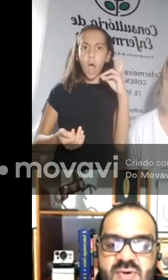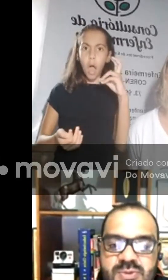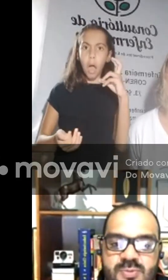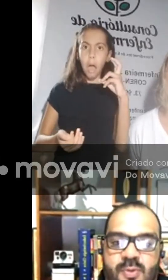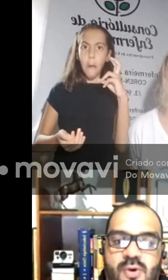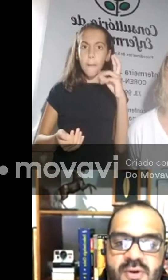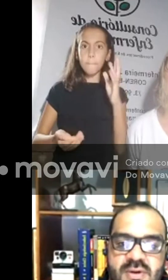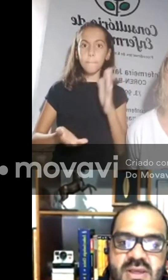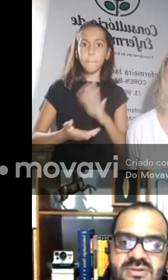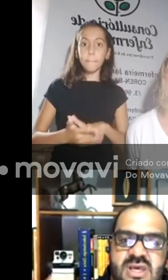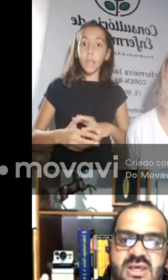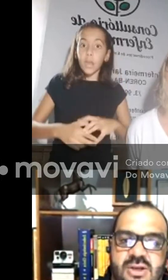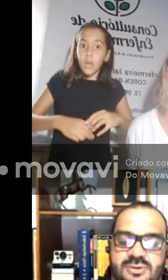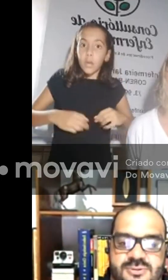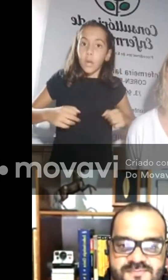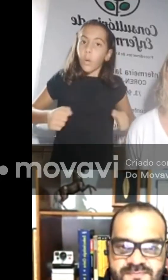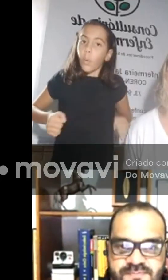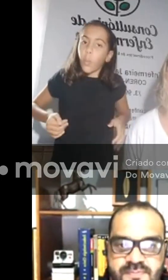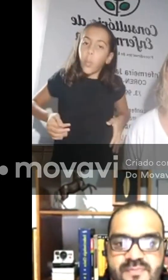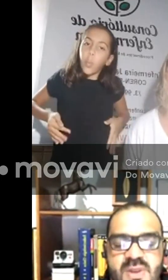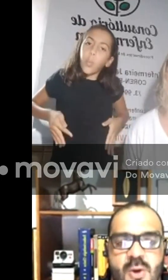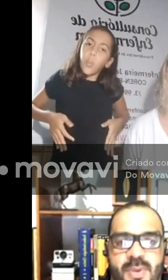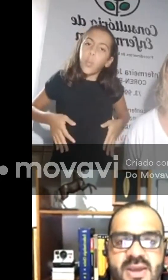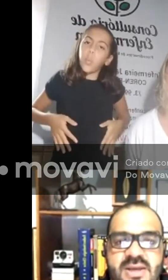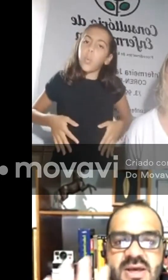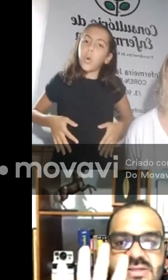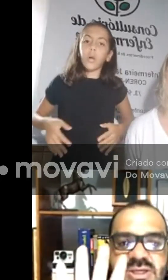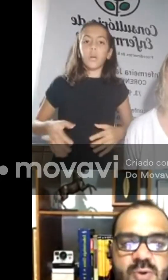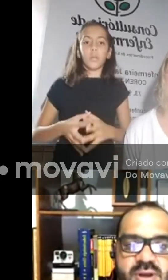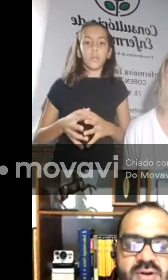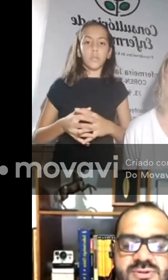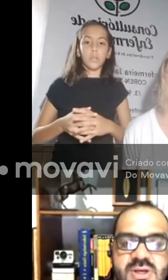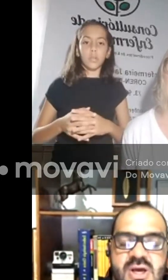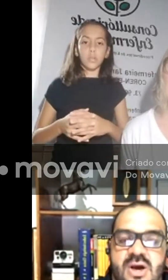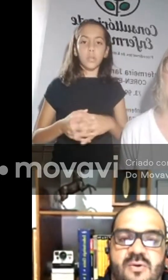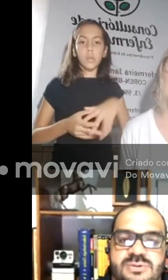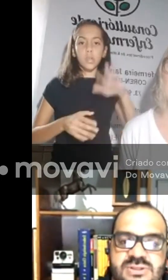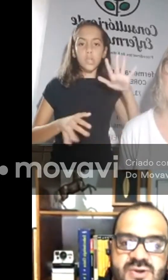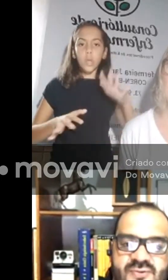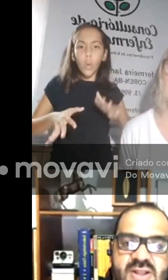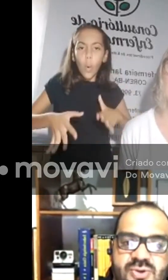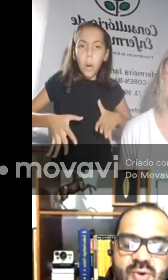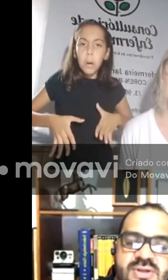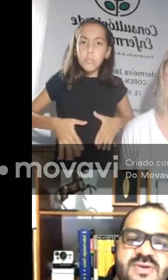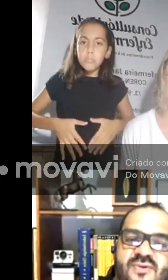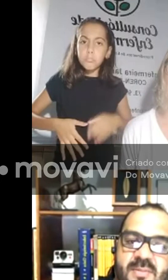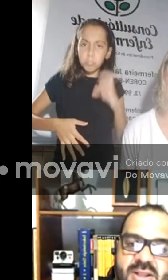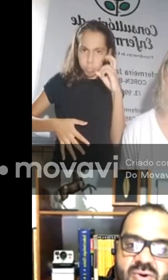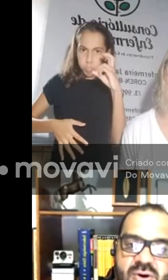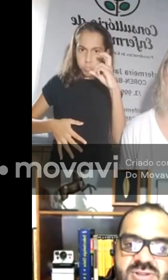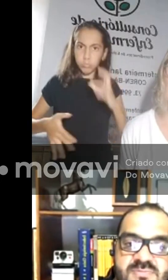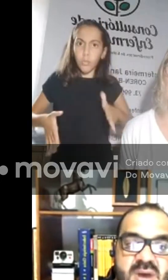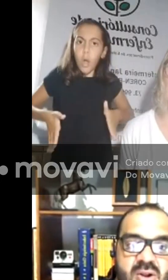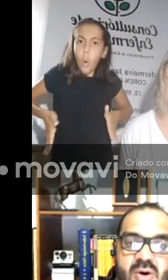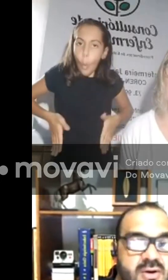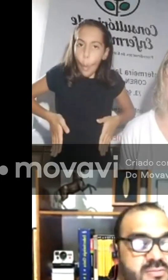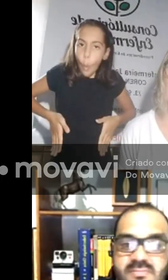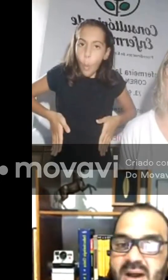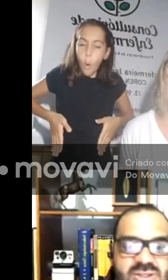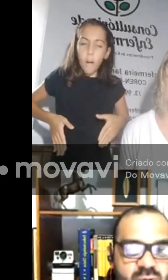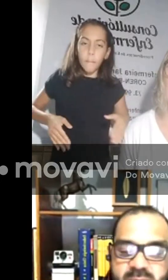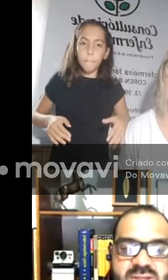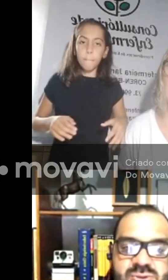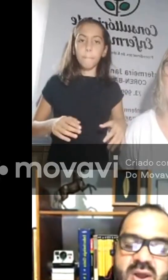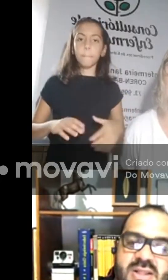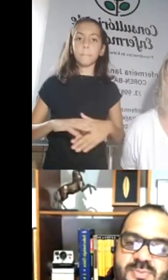seu peso, vamos supor 100 quilos. Eu perdi 5 quilos. os seus fatores inflamatórios melhoram